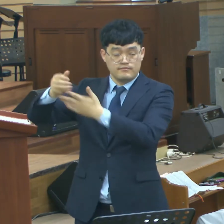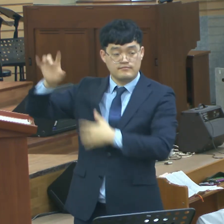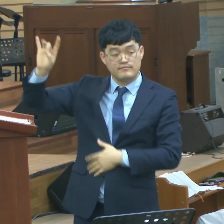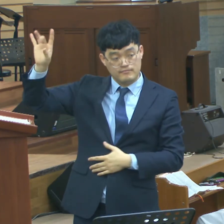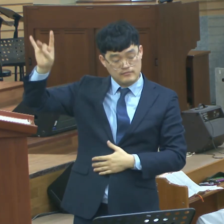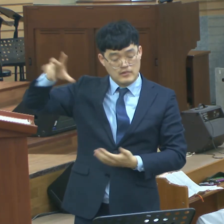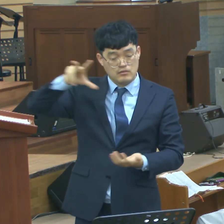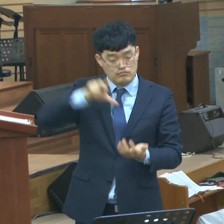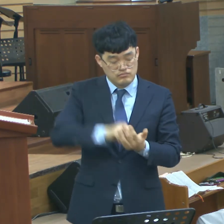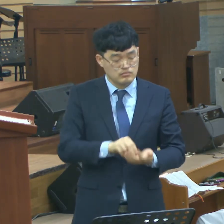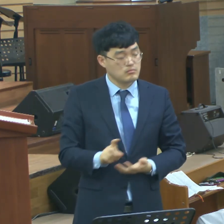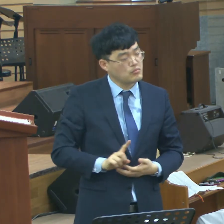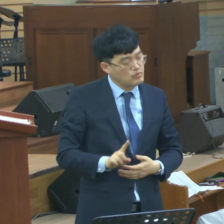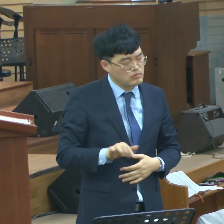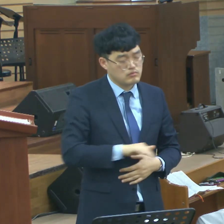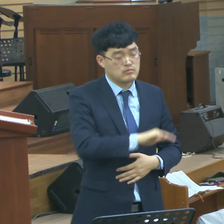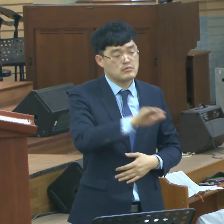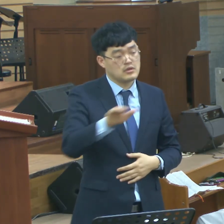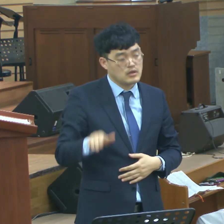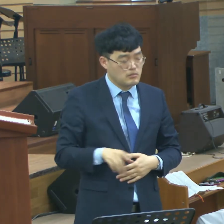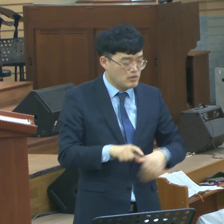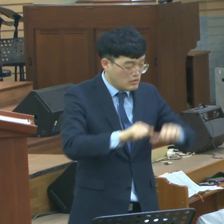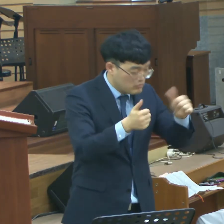문제는 우리가